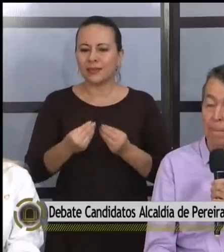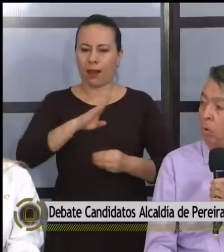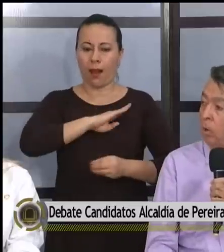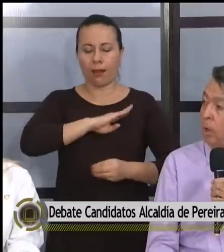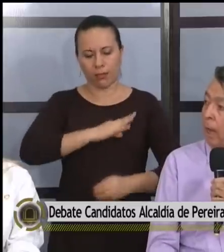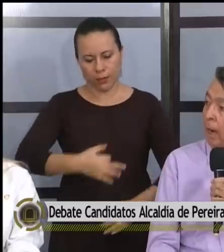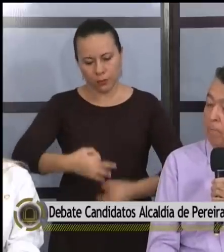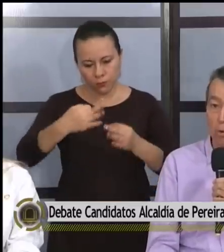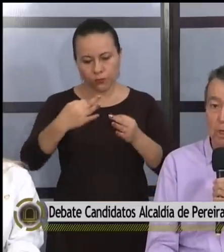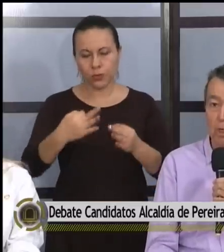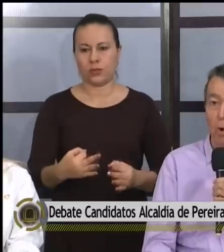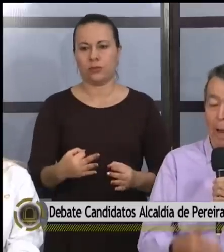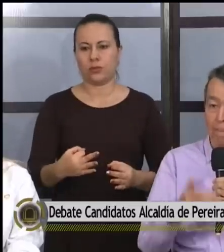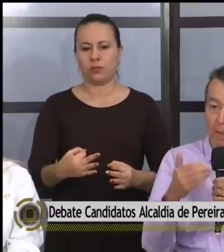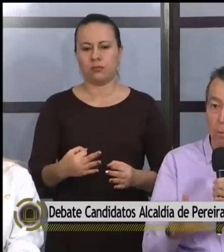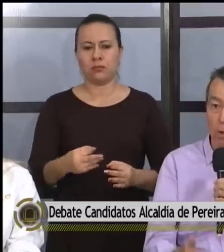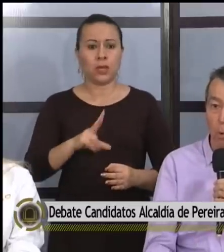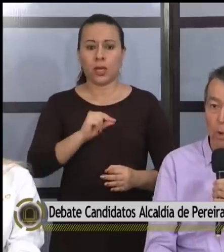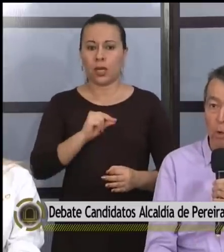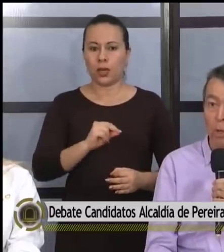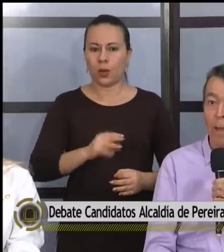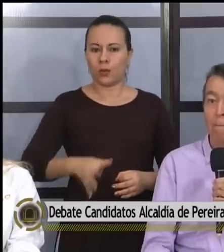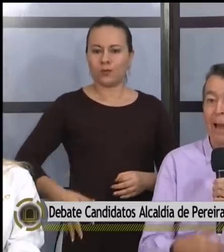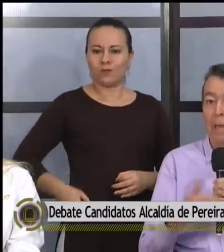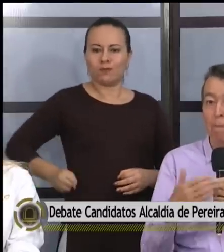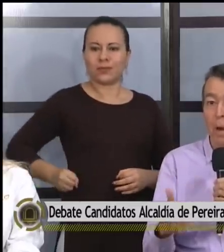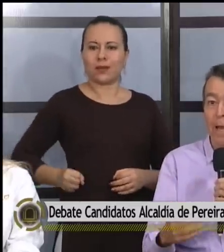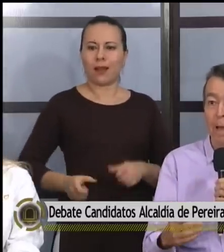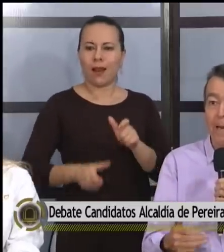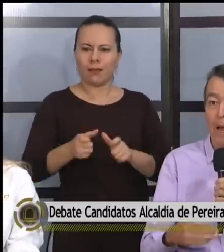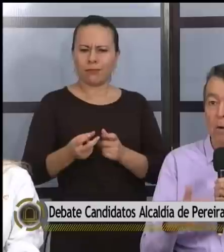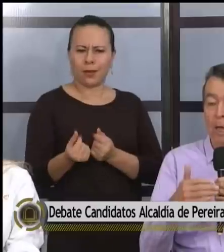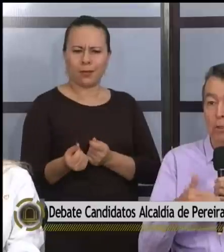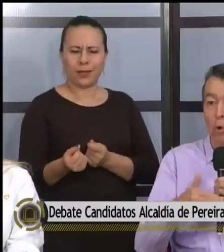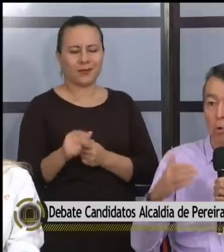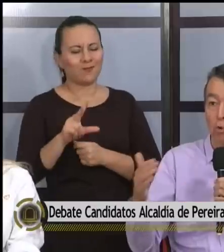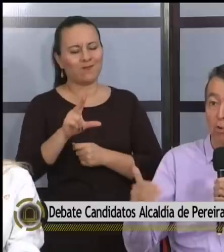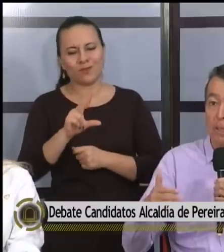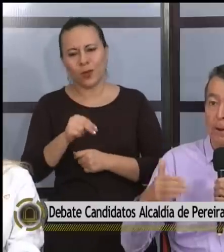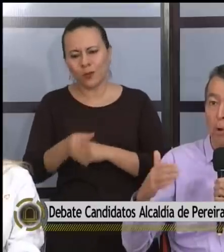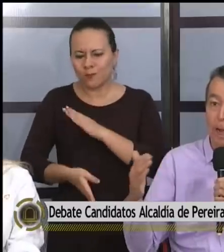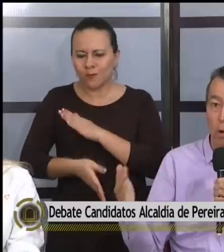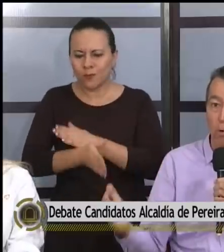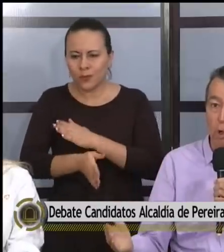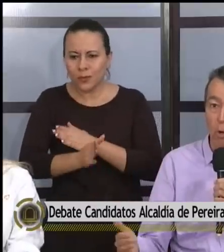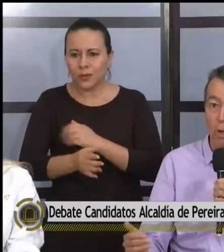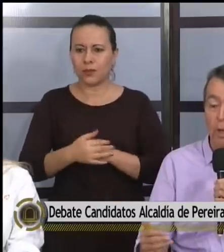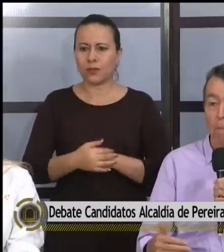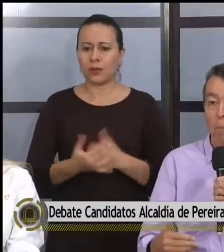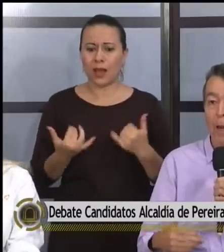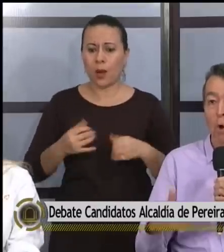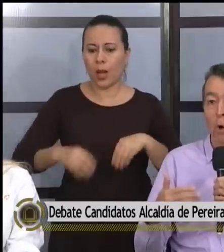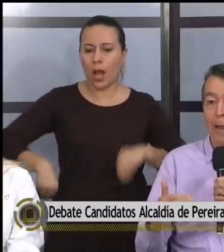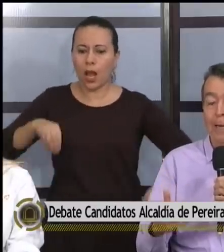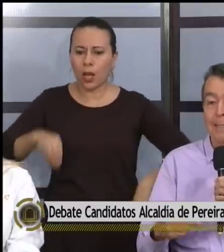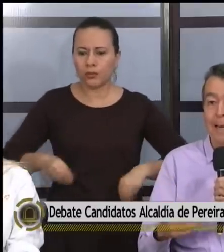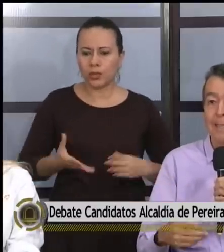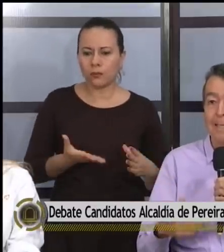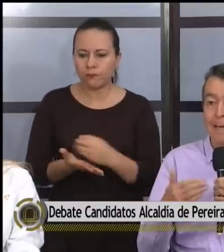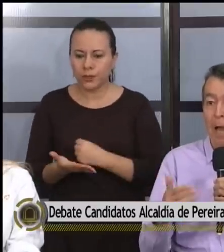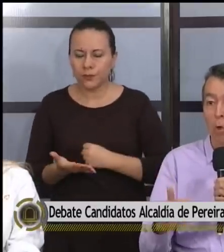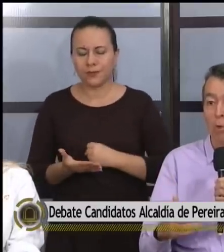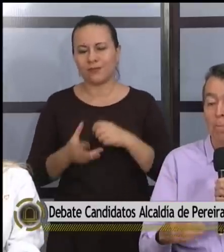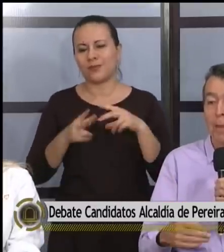meterle la mano al bolsillo, al patrimonio público, para que pueda generar esos recursos que se van hoy en la corrupción, puedan lograr